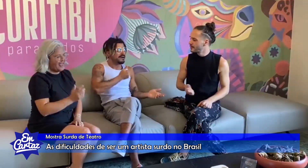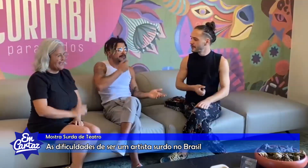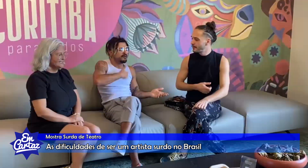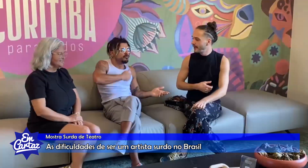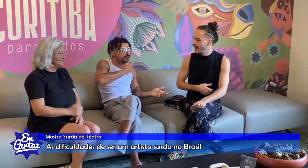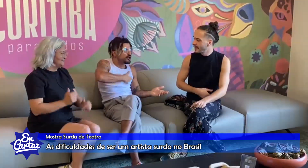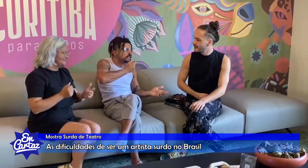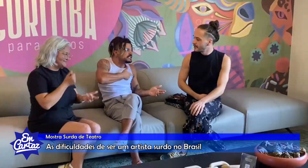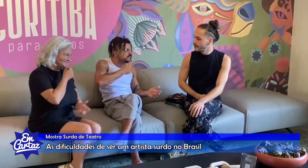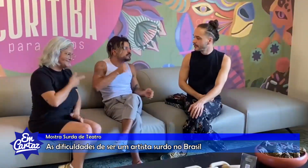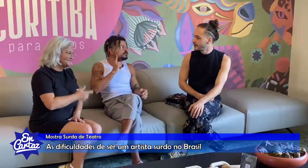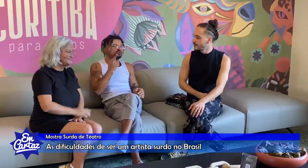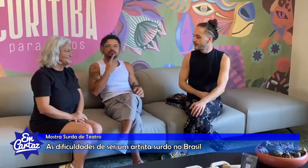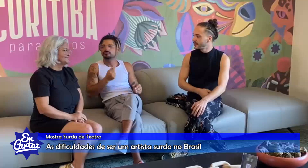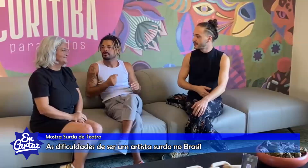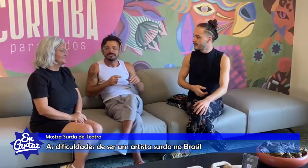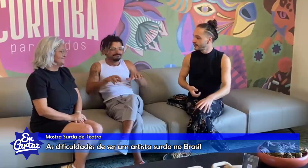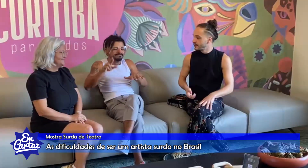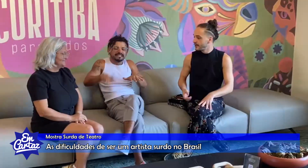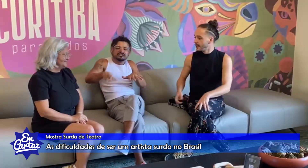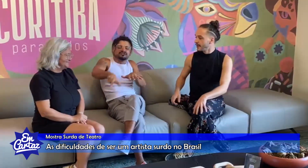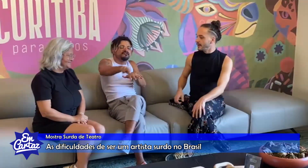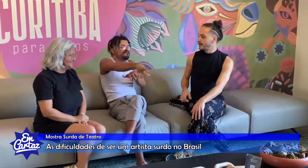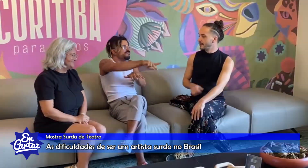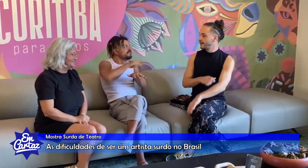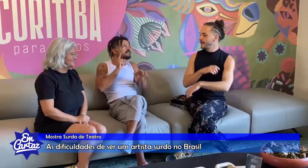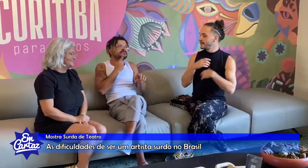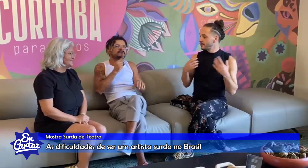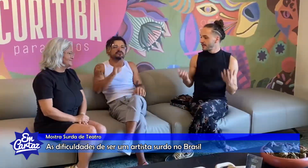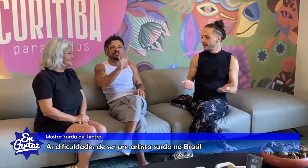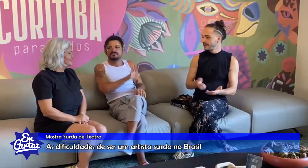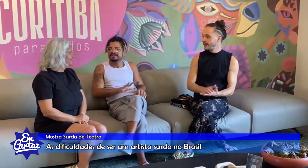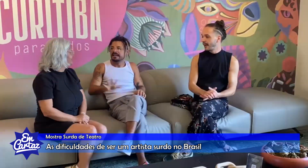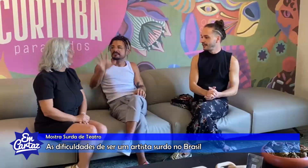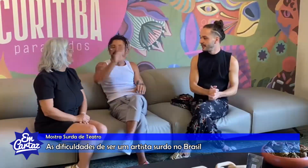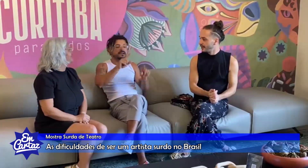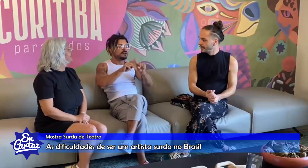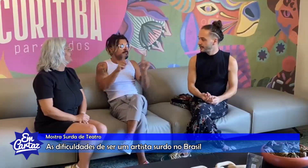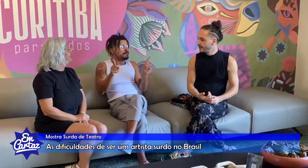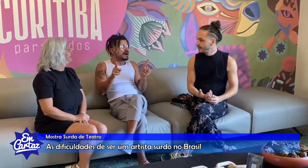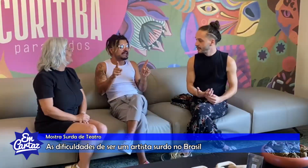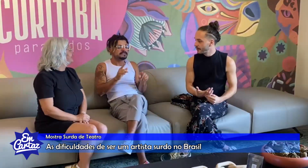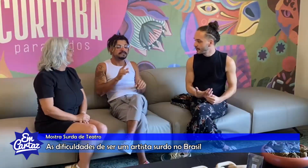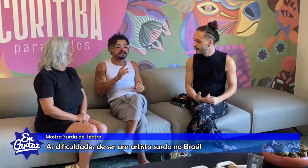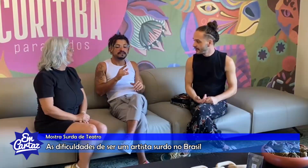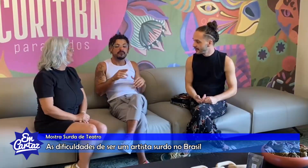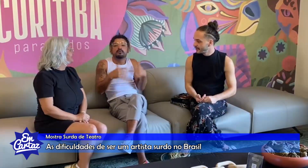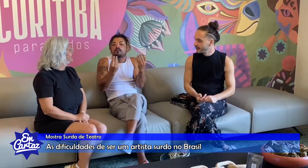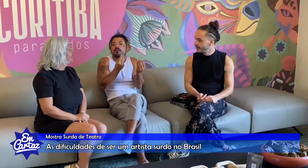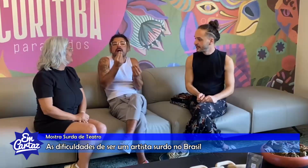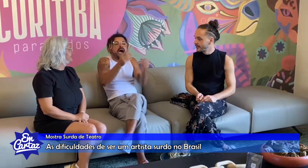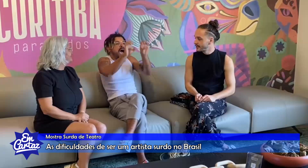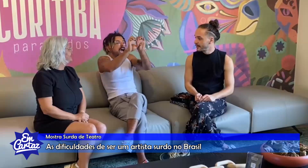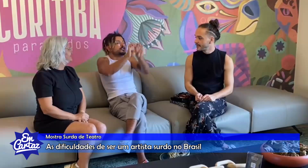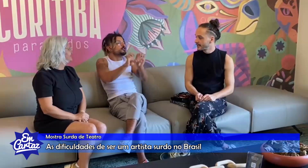muitos palhaços surdos, humoristas surdos. Então, enfim, existe uma diversidade de produções artísticas, mas